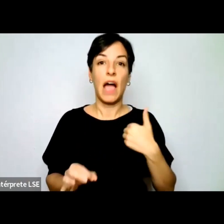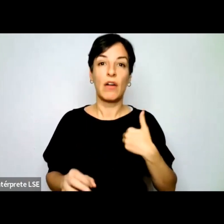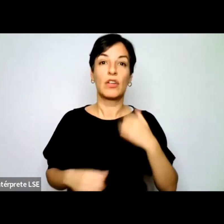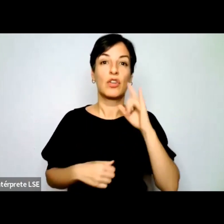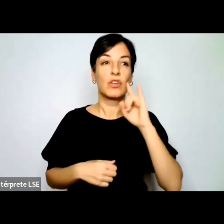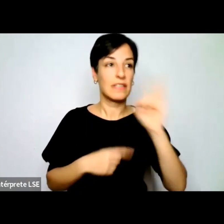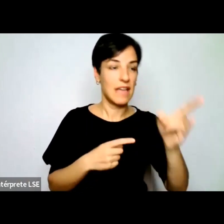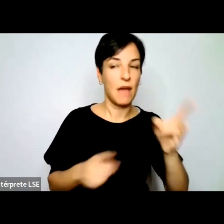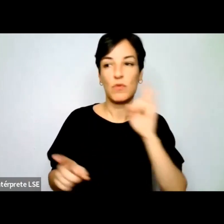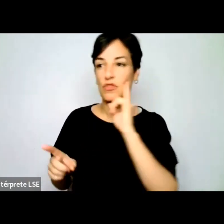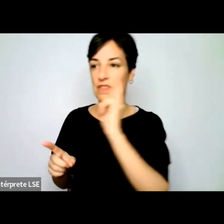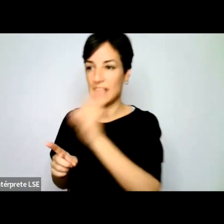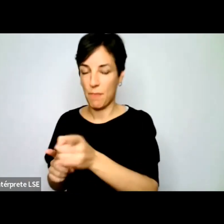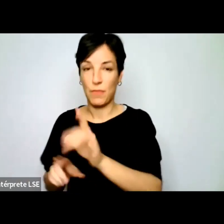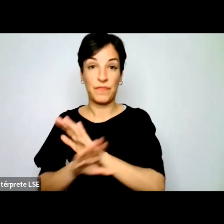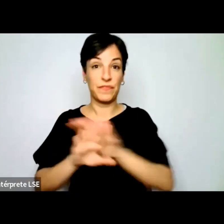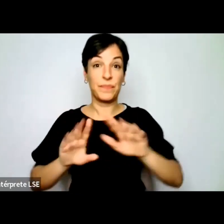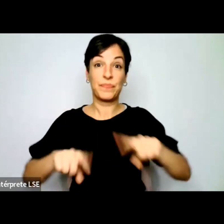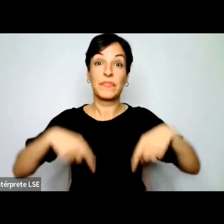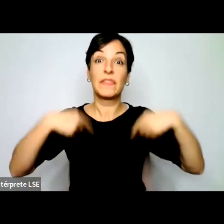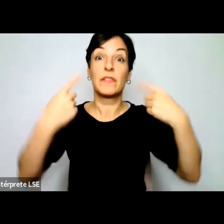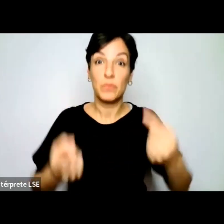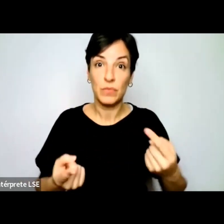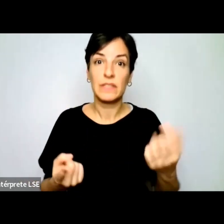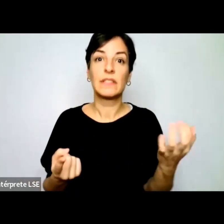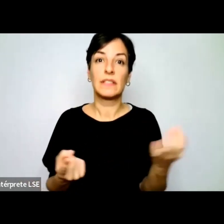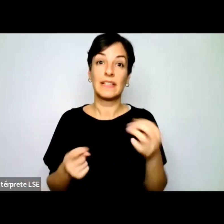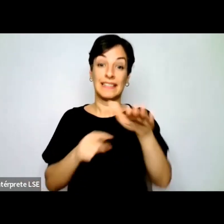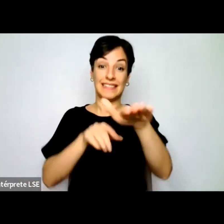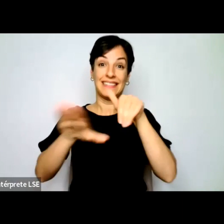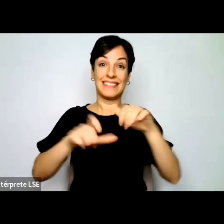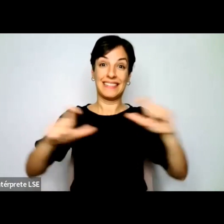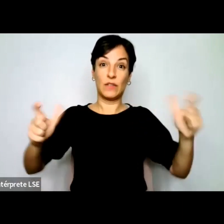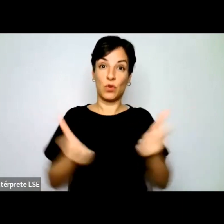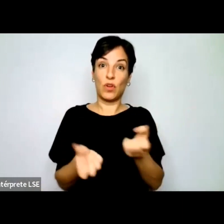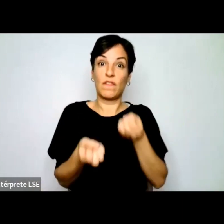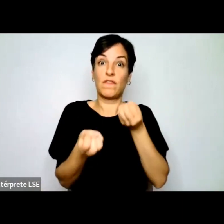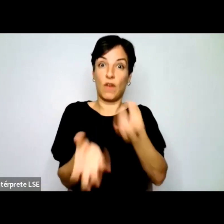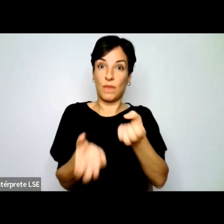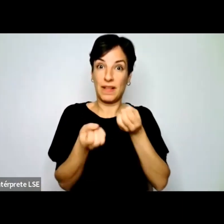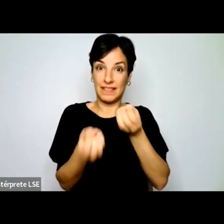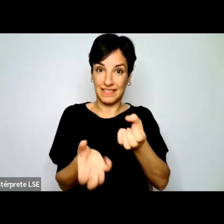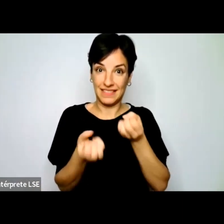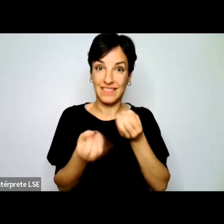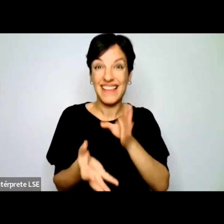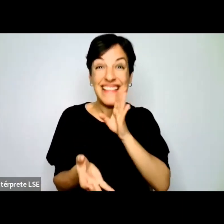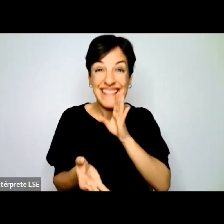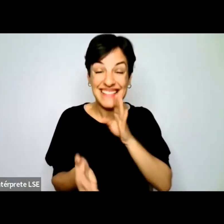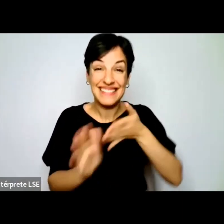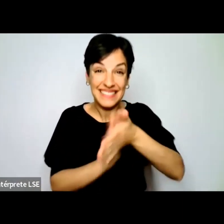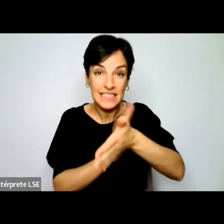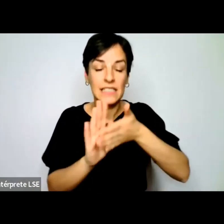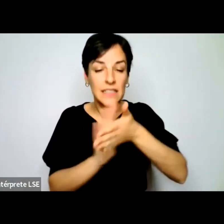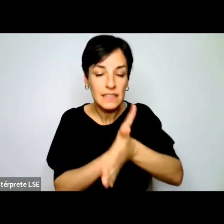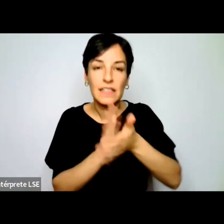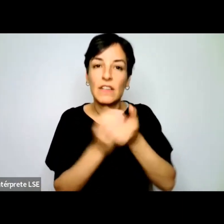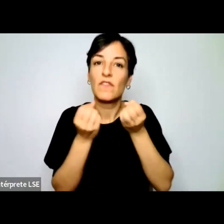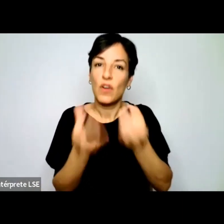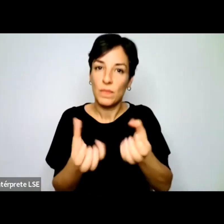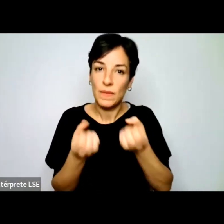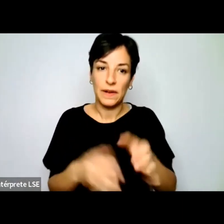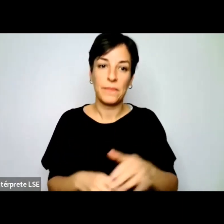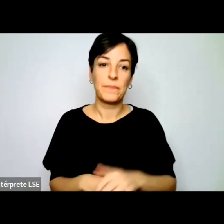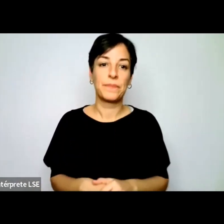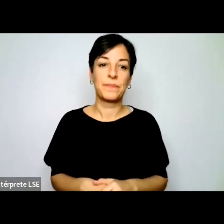y ¿cuál es el siguiente paso? Pues la convocatoria a esa sesión informativa de la que os hablaba antes. Entonces, os vamos a